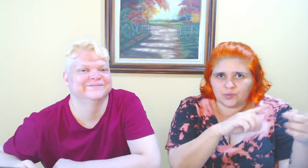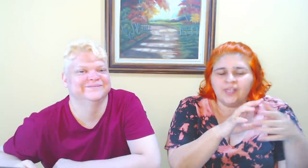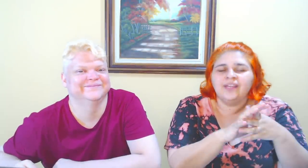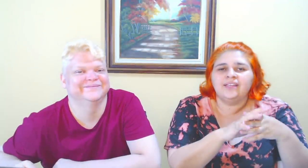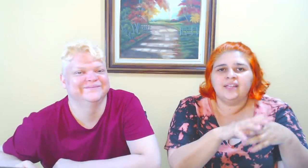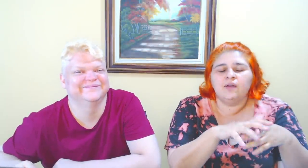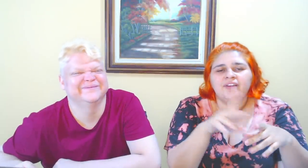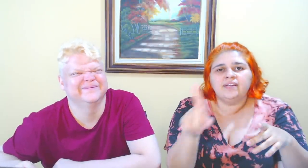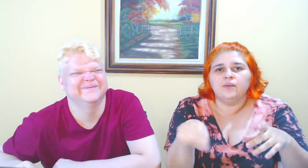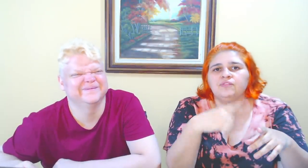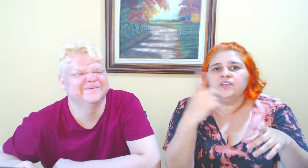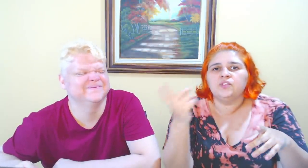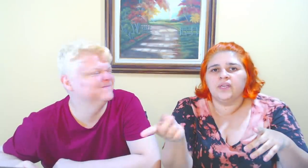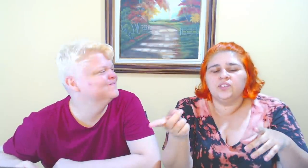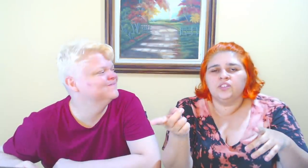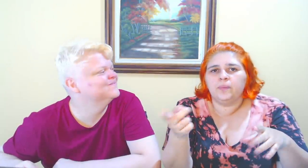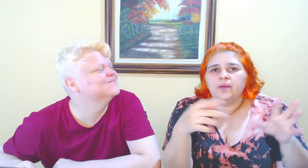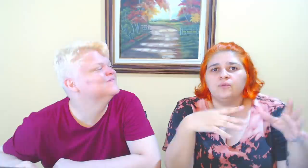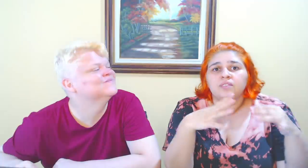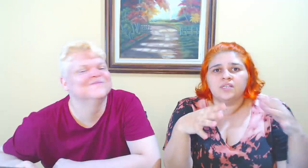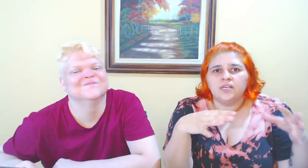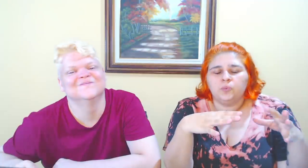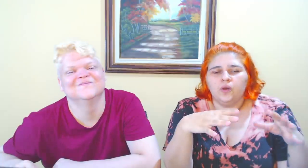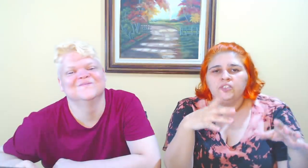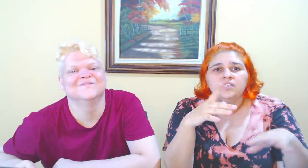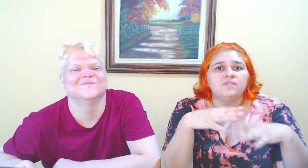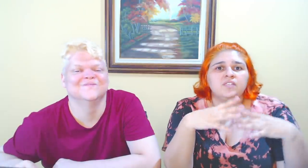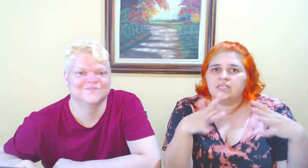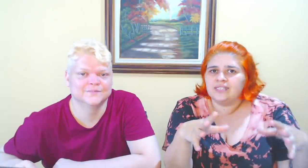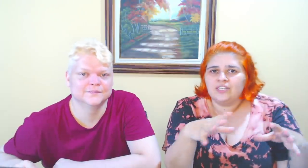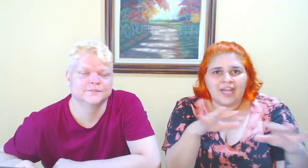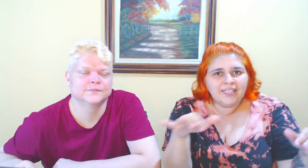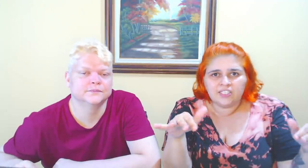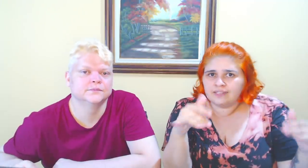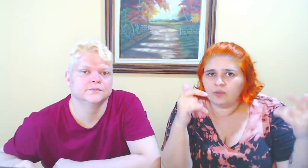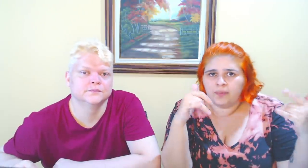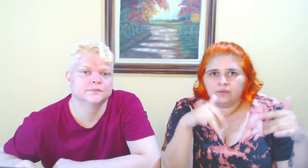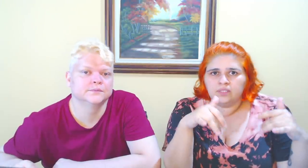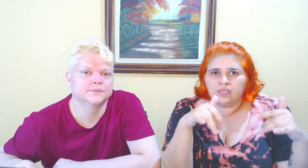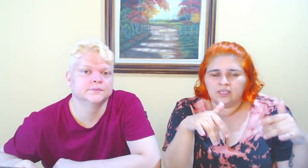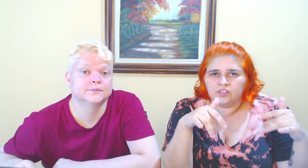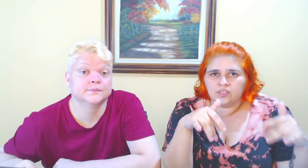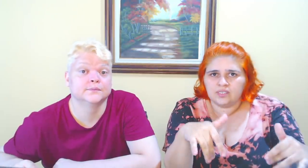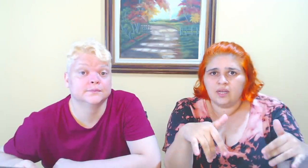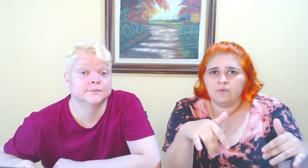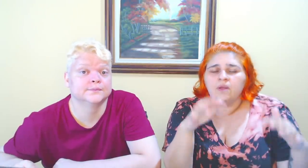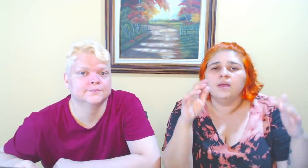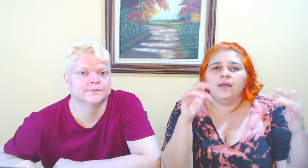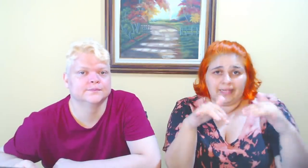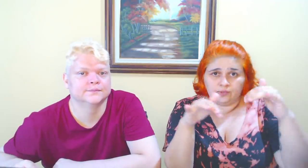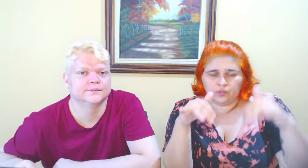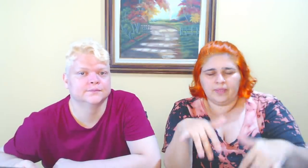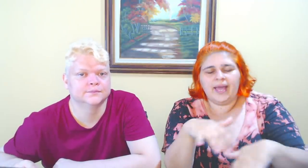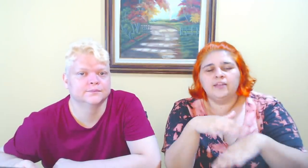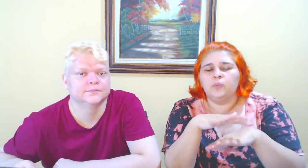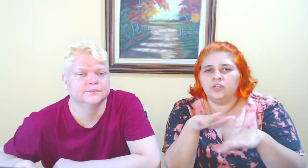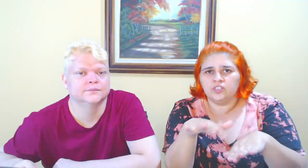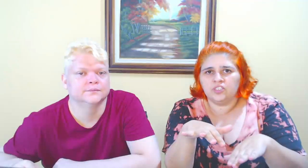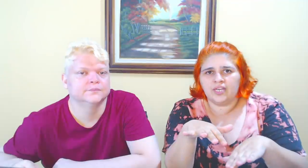Então vai ter um vídeo aí De perguntas e respostas Se você quiser já deixar Sua pergunta aqui na descrição Aqui nos comentários Pode deixar